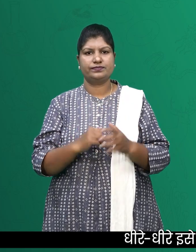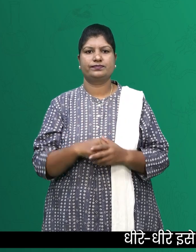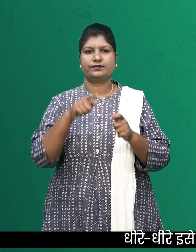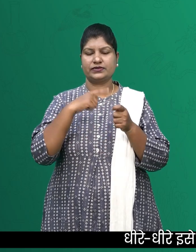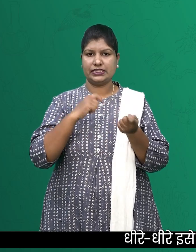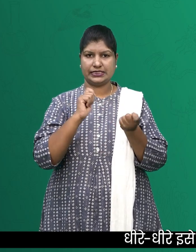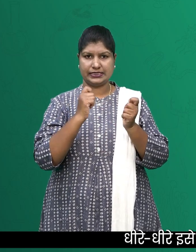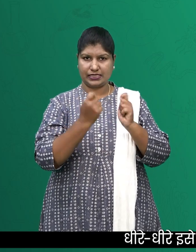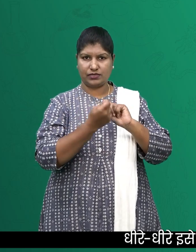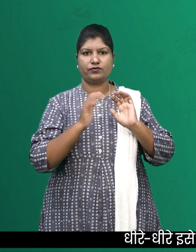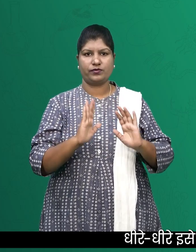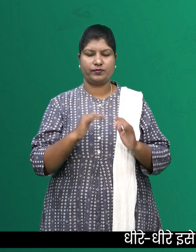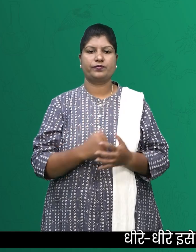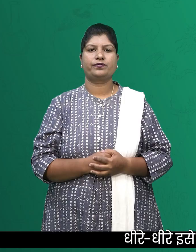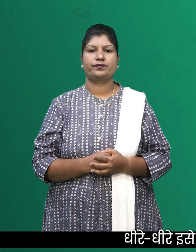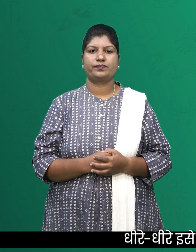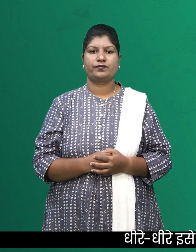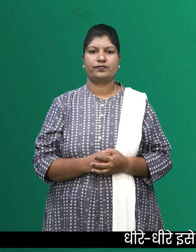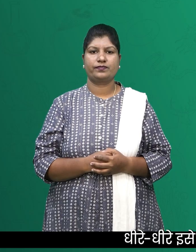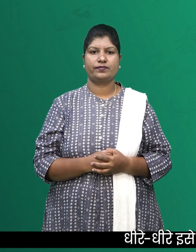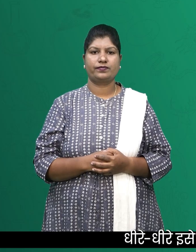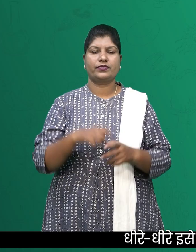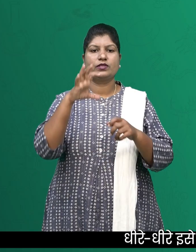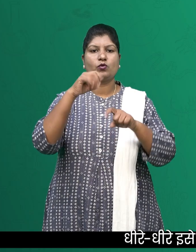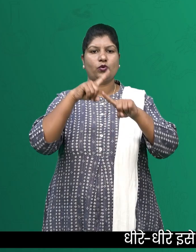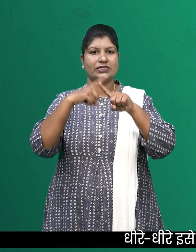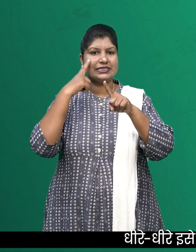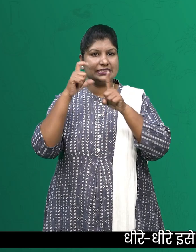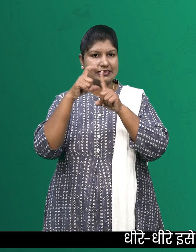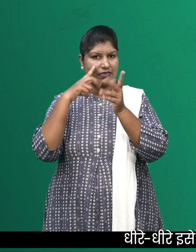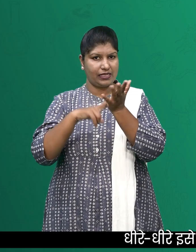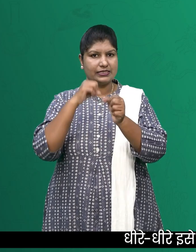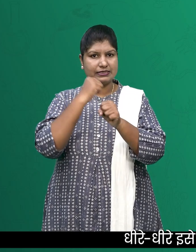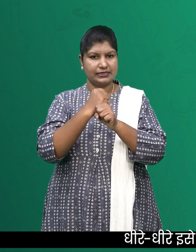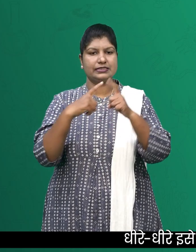धीरे धीरे इसे ऑक्सीकरण प्रकार में बदल दिया।